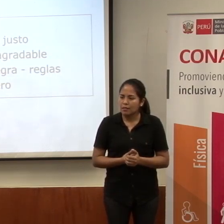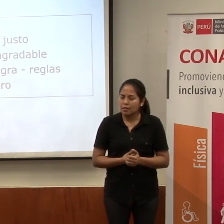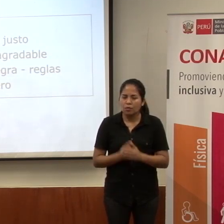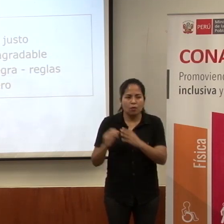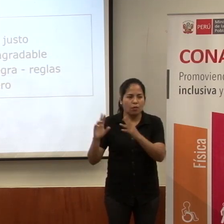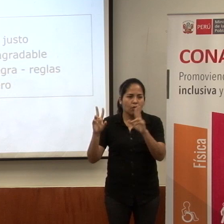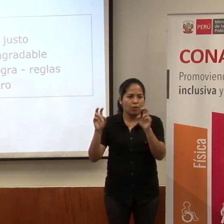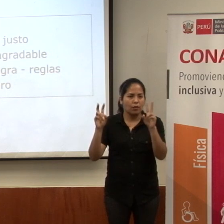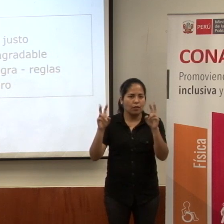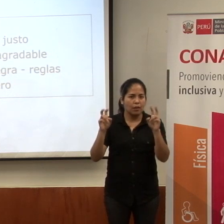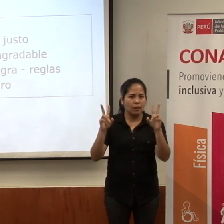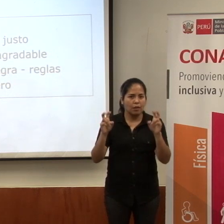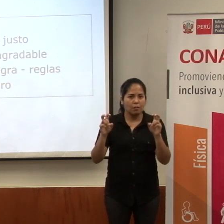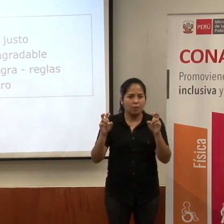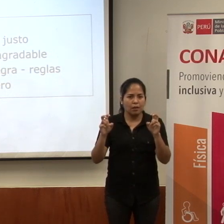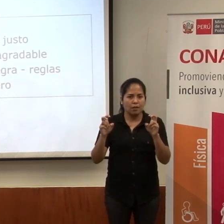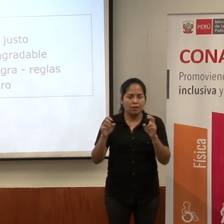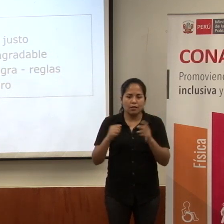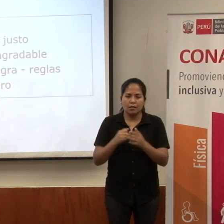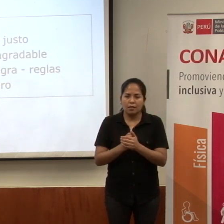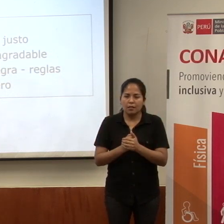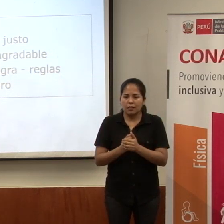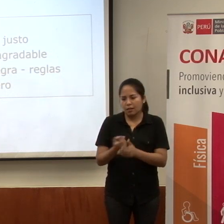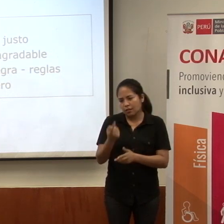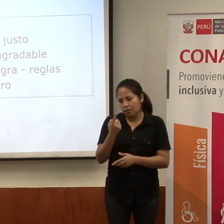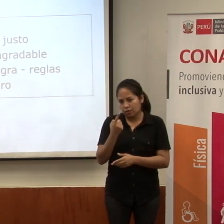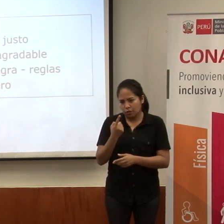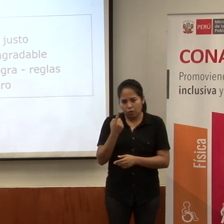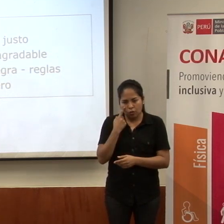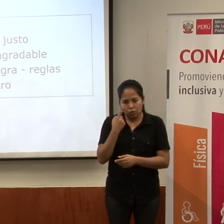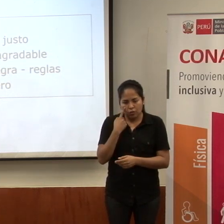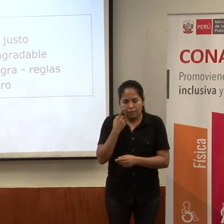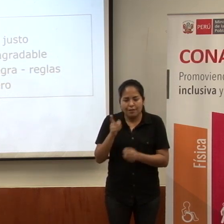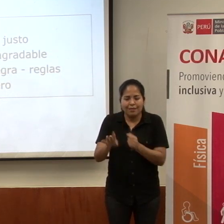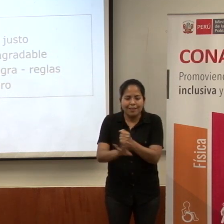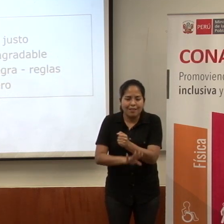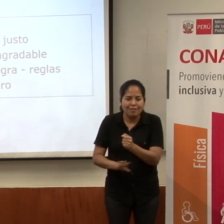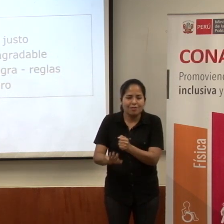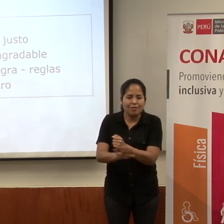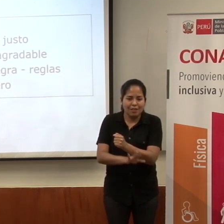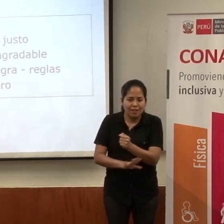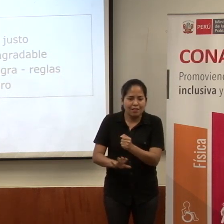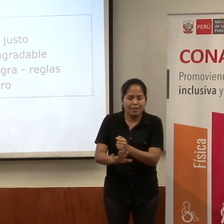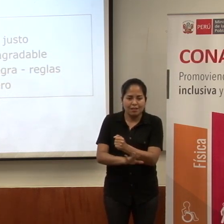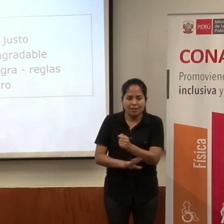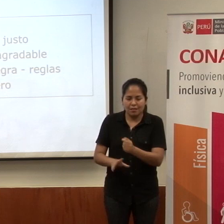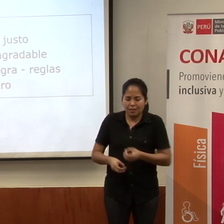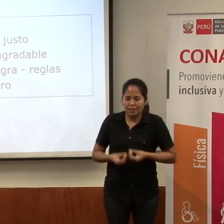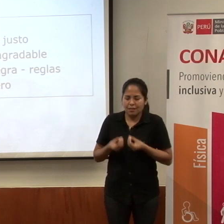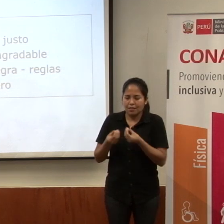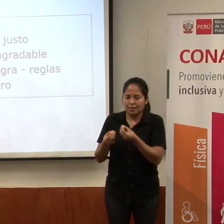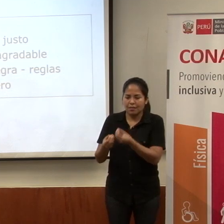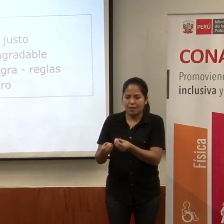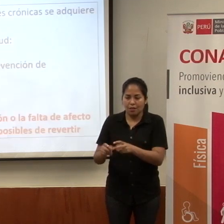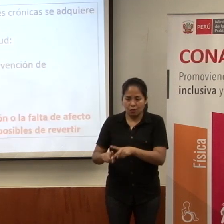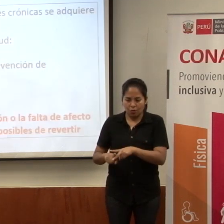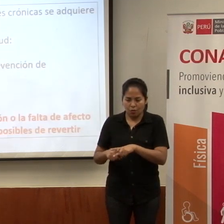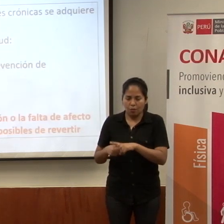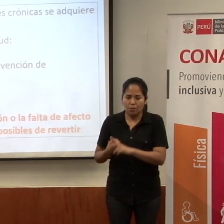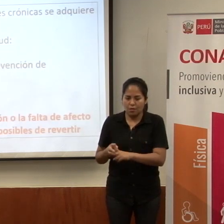son temas que se adquieren cuando uno es adulto, las bases se empiezan a construir en esta primera etapa de la vida.